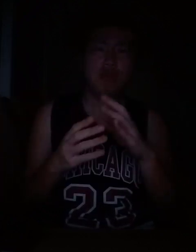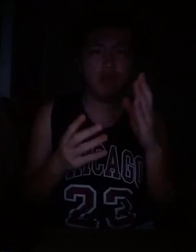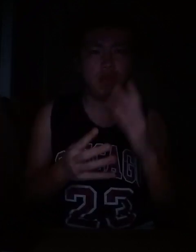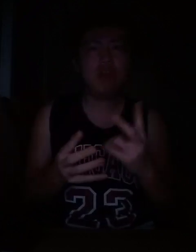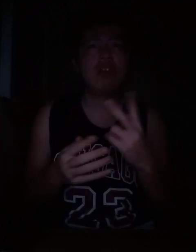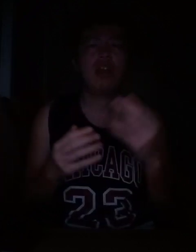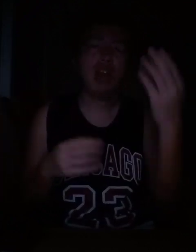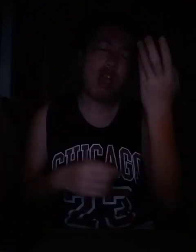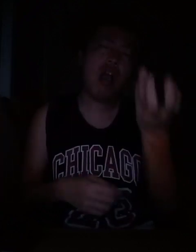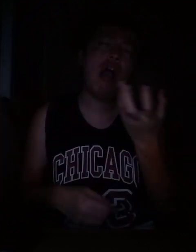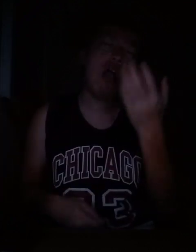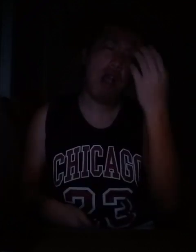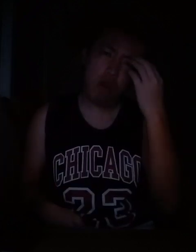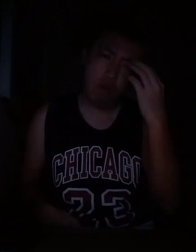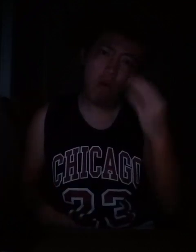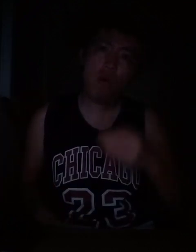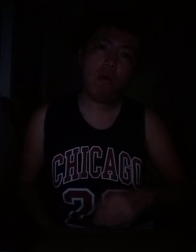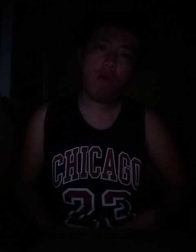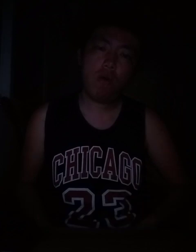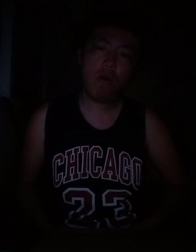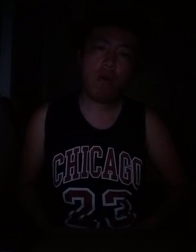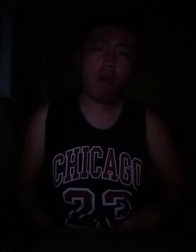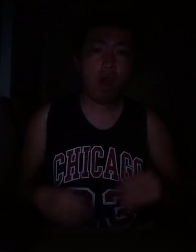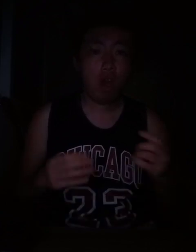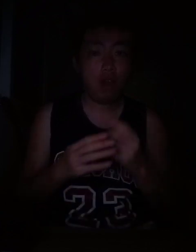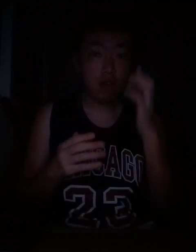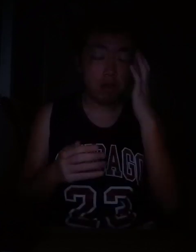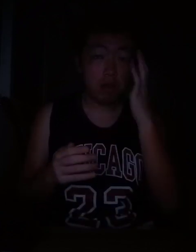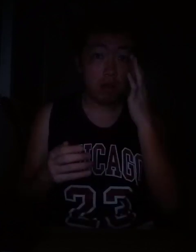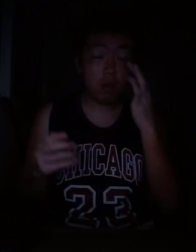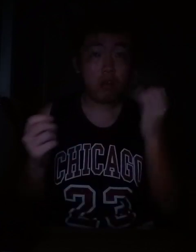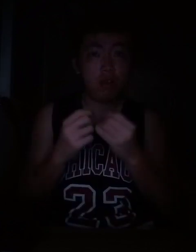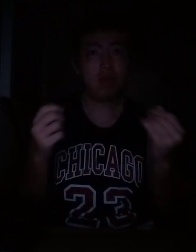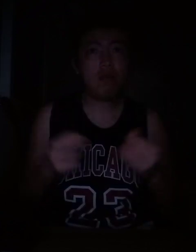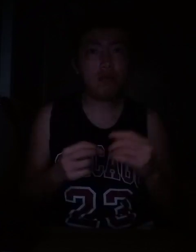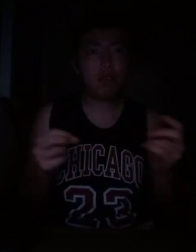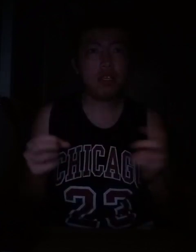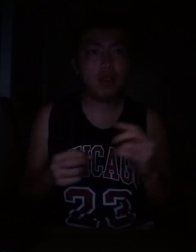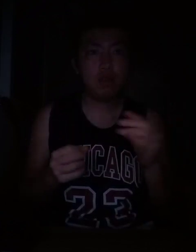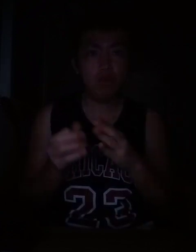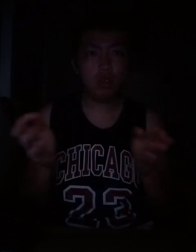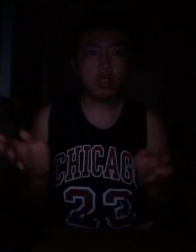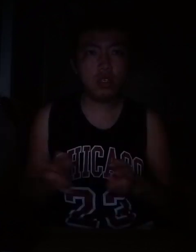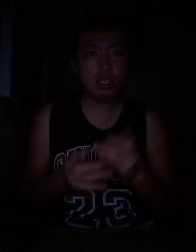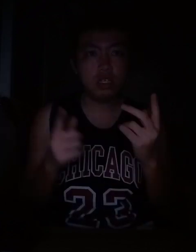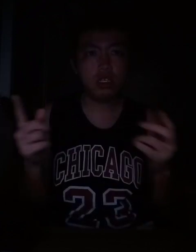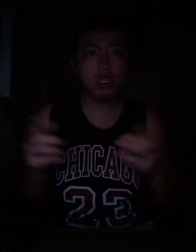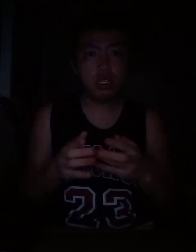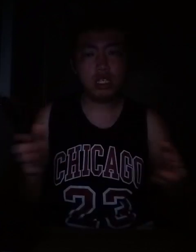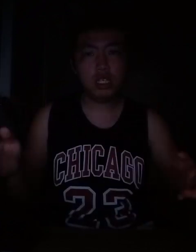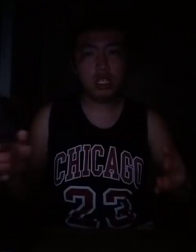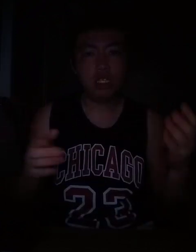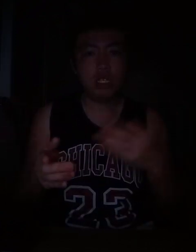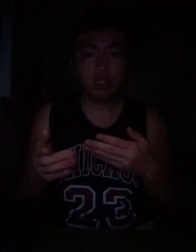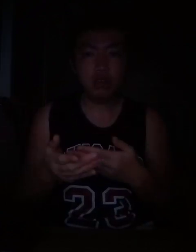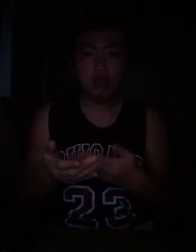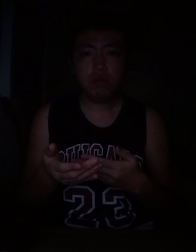2명이 다쳤습니다. 당시 사고 충격으로 사고가 발생한 교차로에서 70m 떨어진 이 지점까지 차량